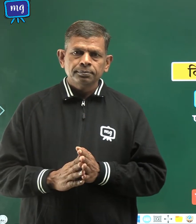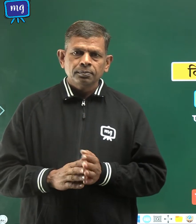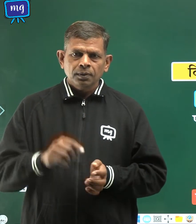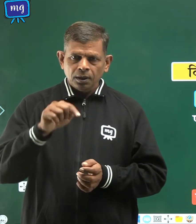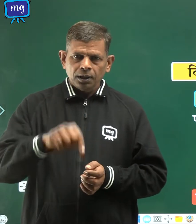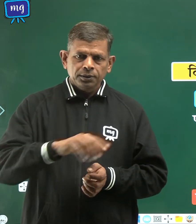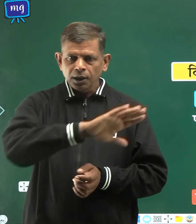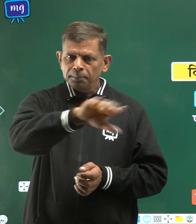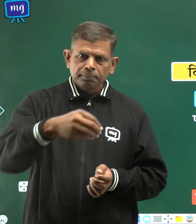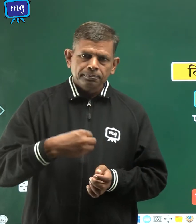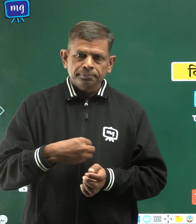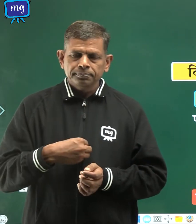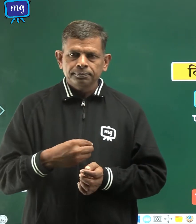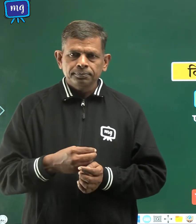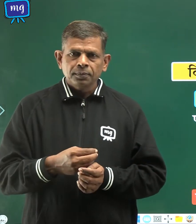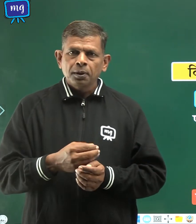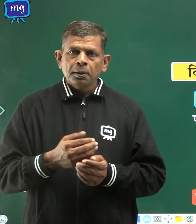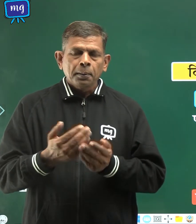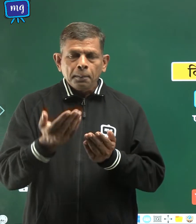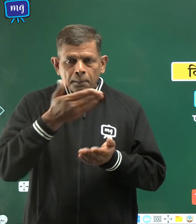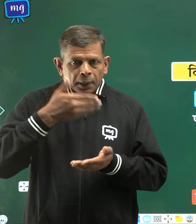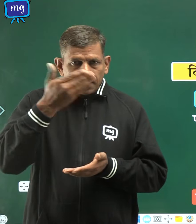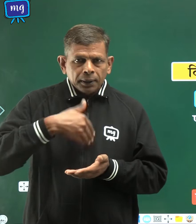आज हम पढ़ेंगे